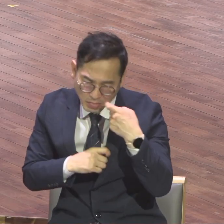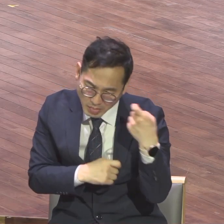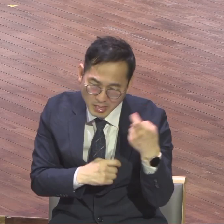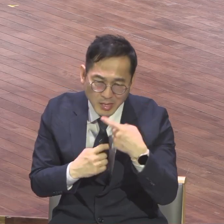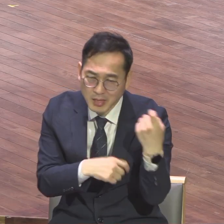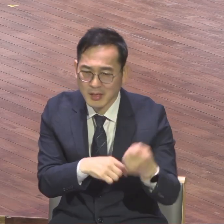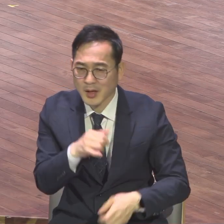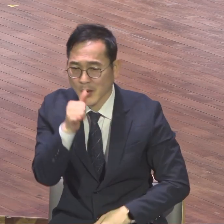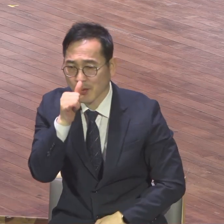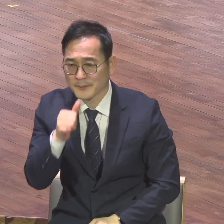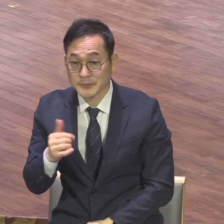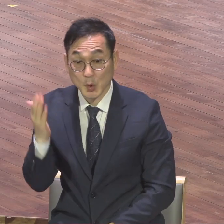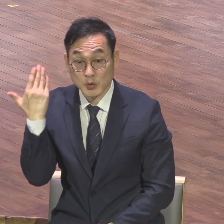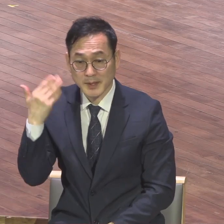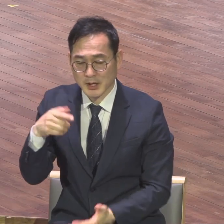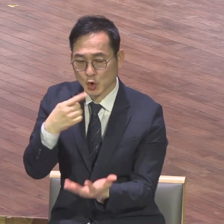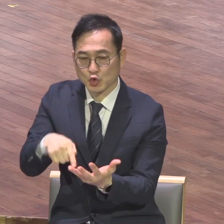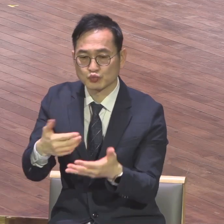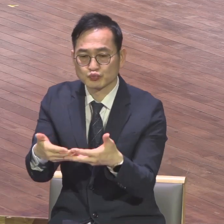최근에 교육부가